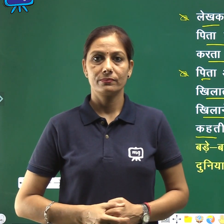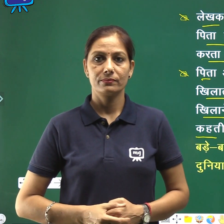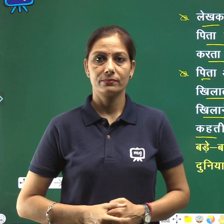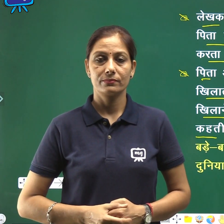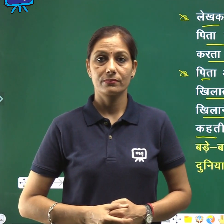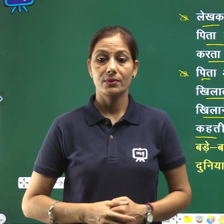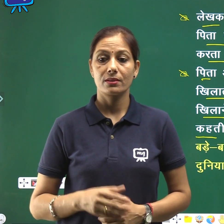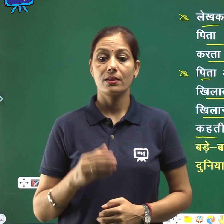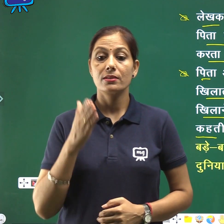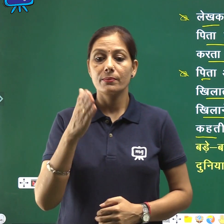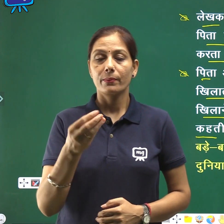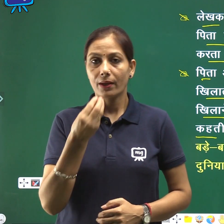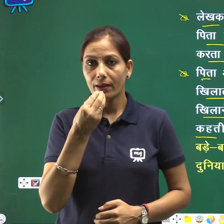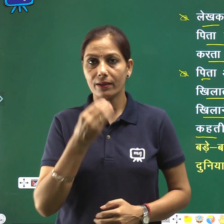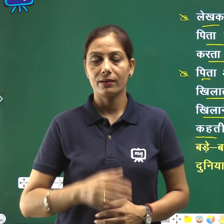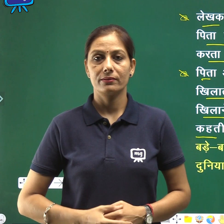जब खाएगा